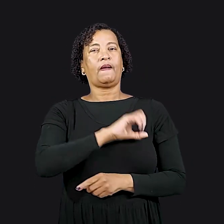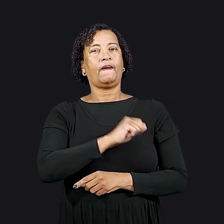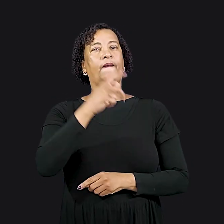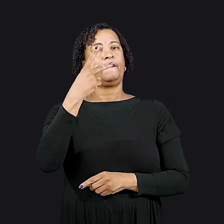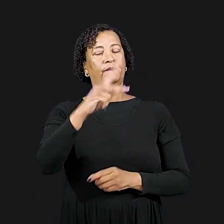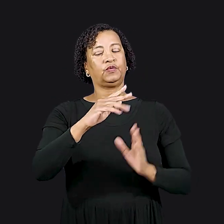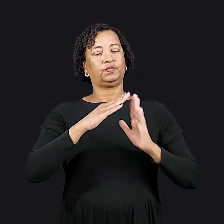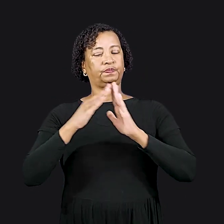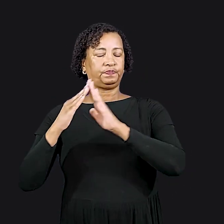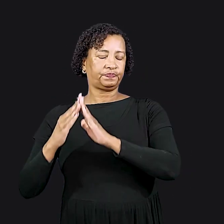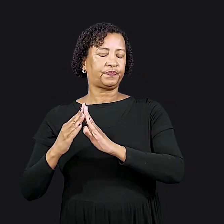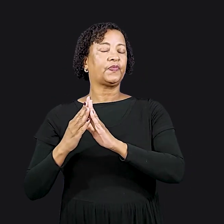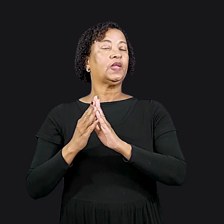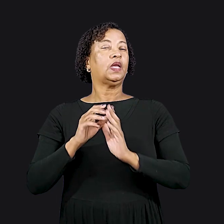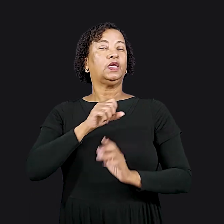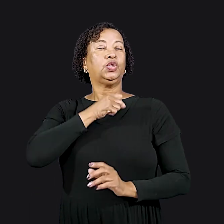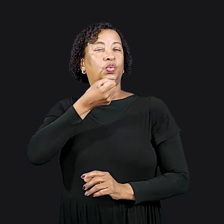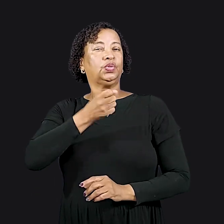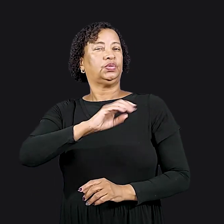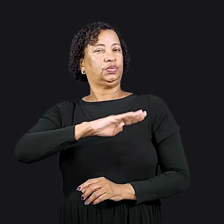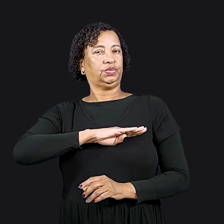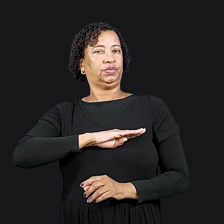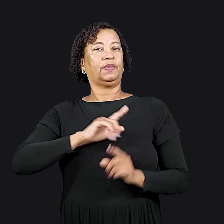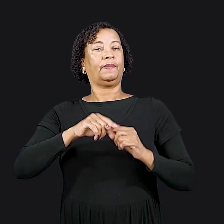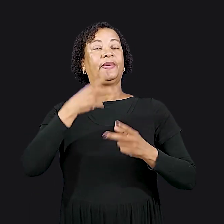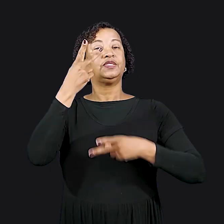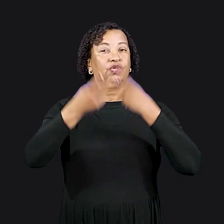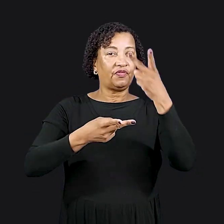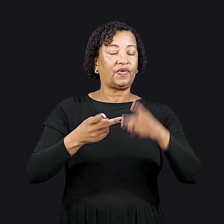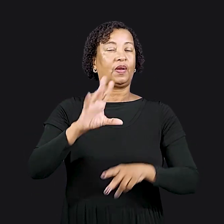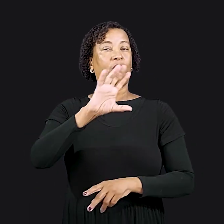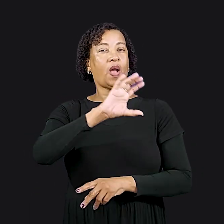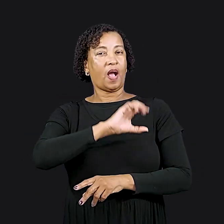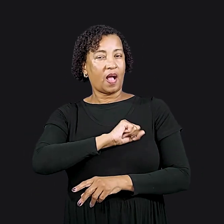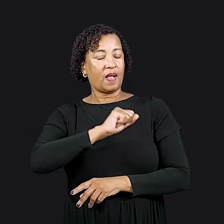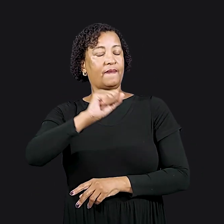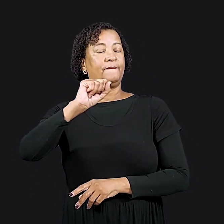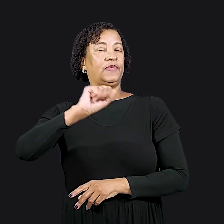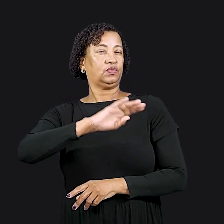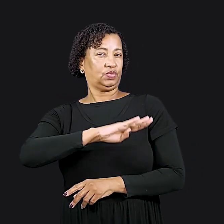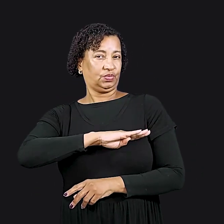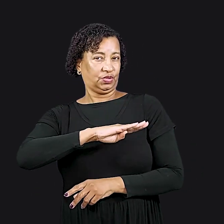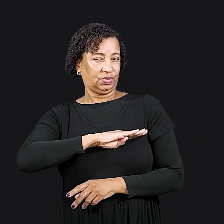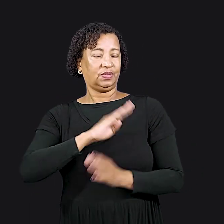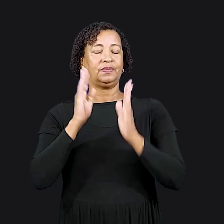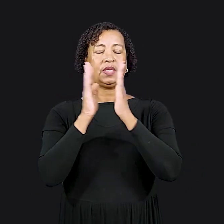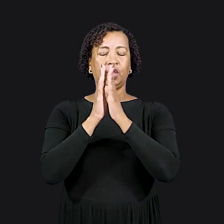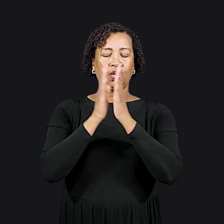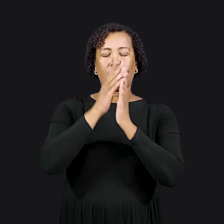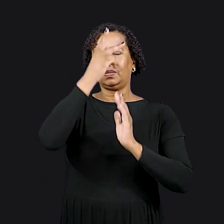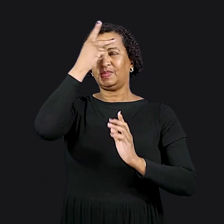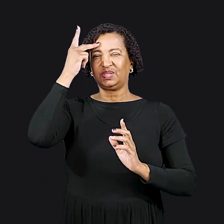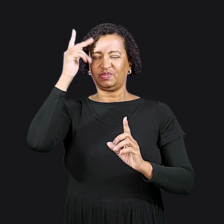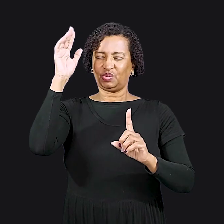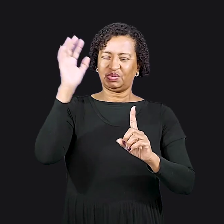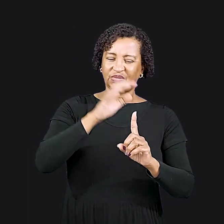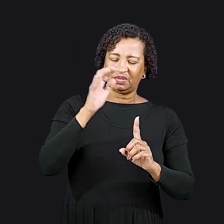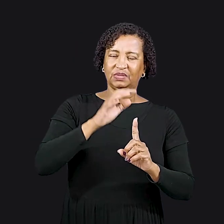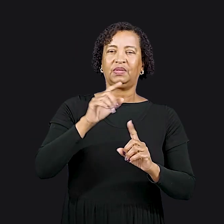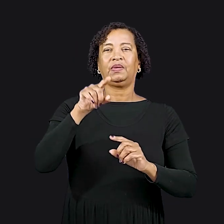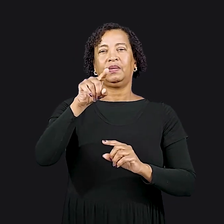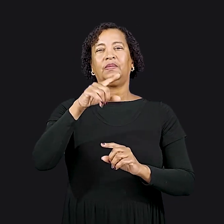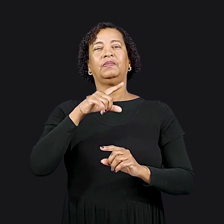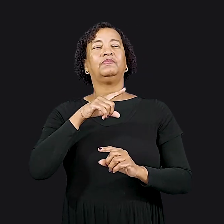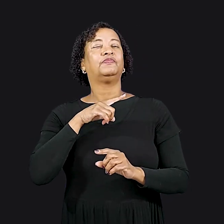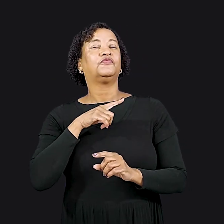seu próximo e odeie o seu inimigo. Mas eu lhes digo, amem os seus inimigos e orem por aqueles que os perseguem, para